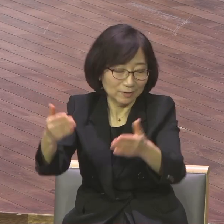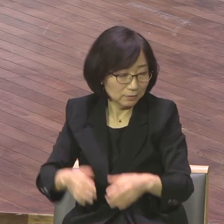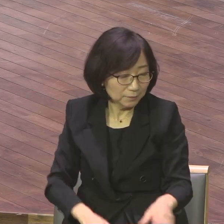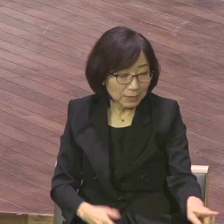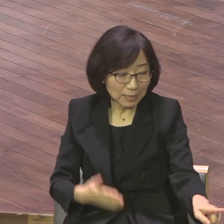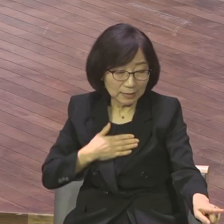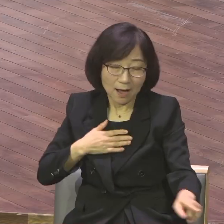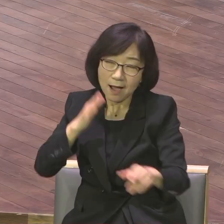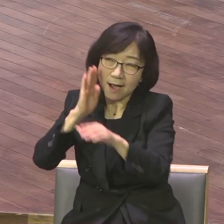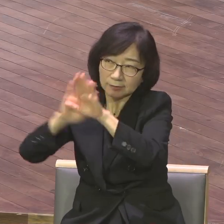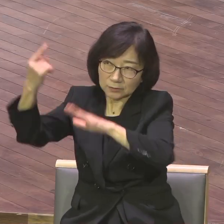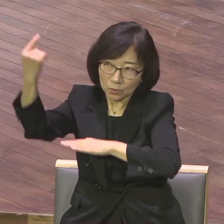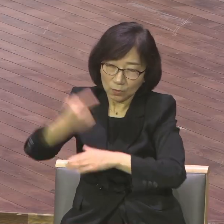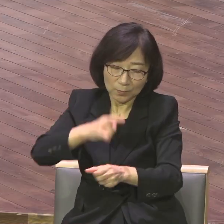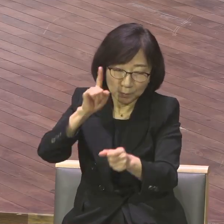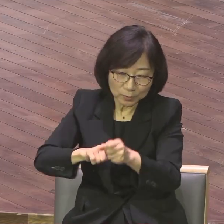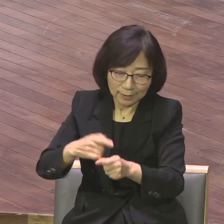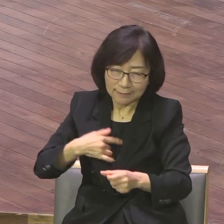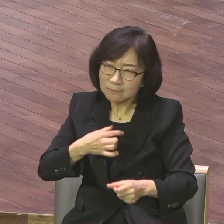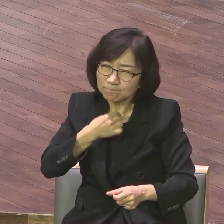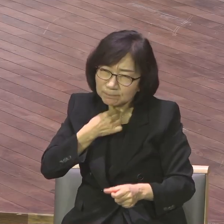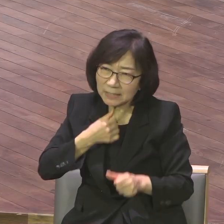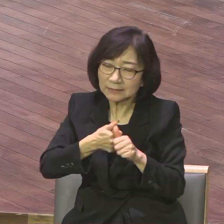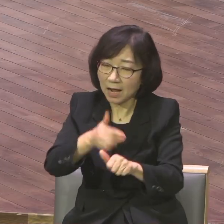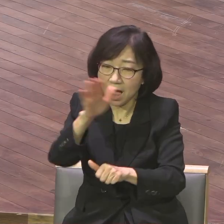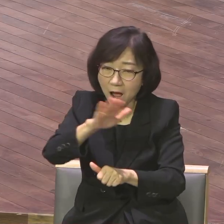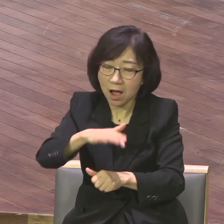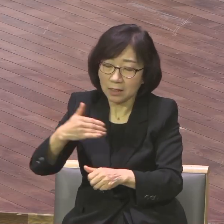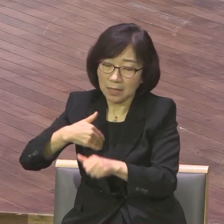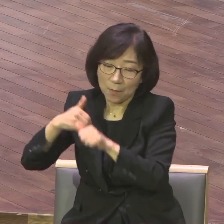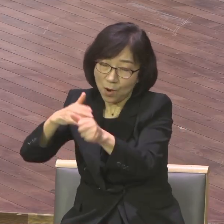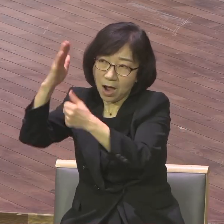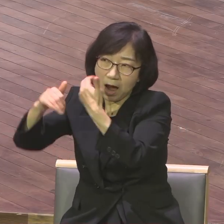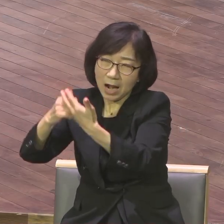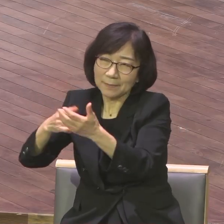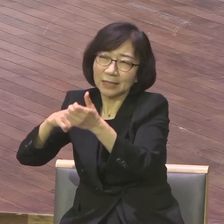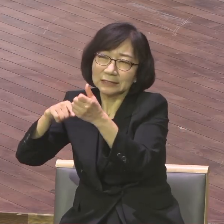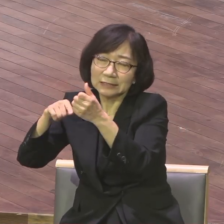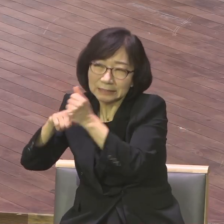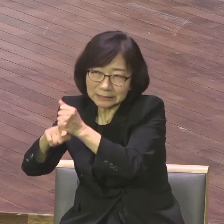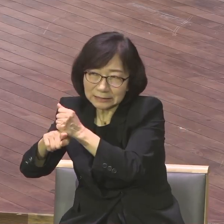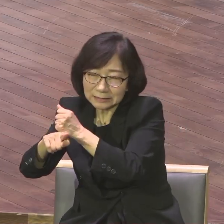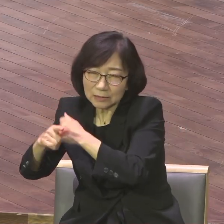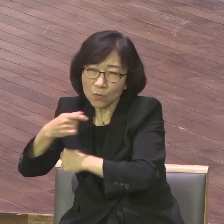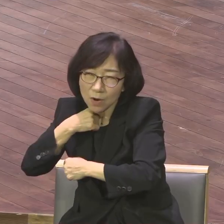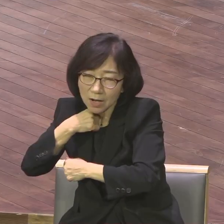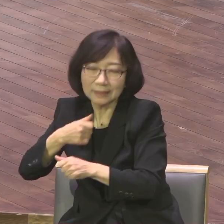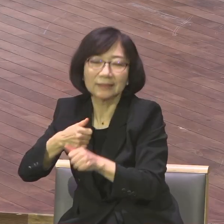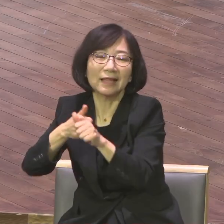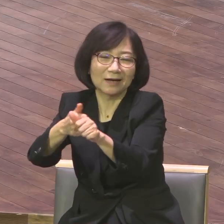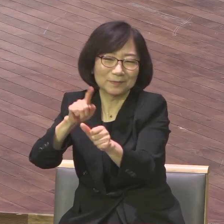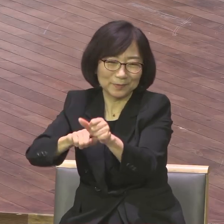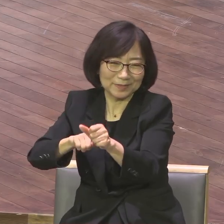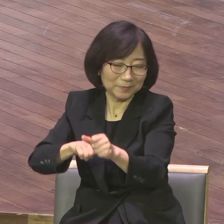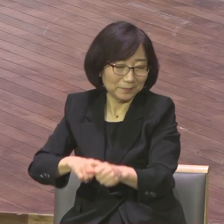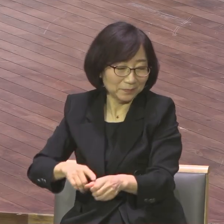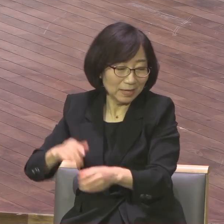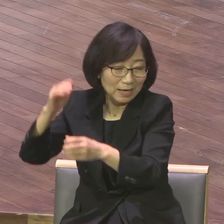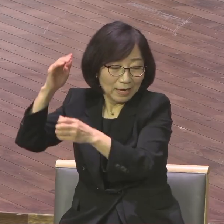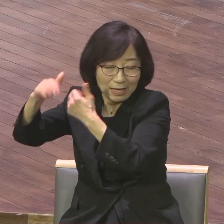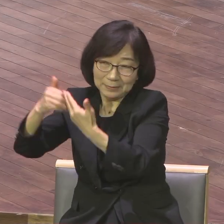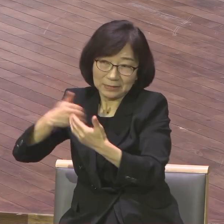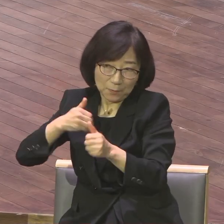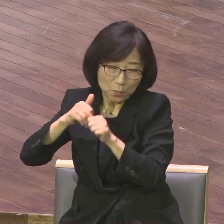것은 내 뜻을 행하려 함이 아니요 나를 보내신 이의 뜻을 행하려 함이라. 나를 보내신